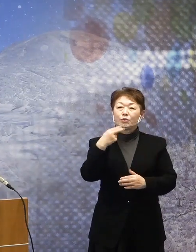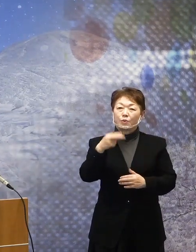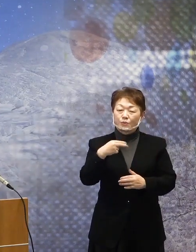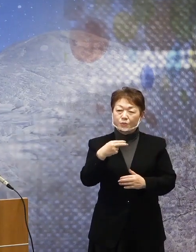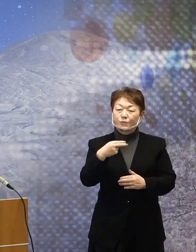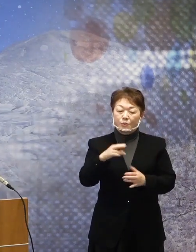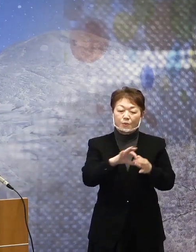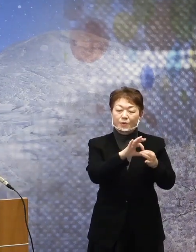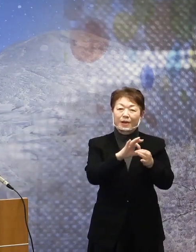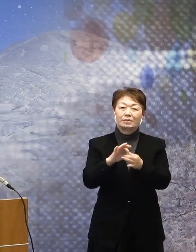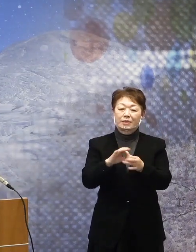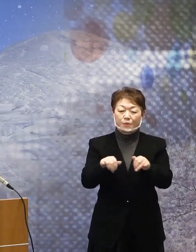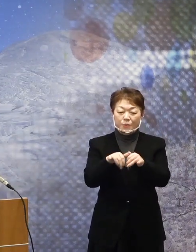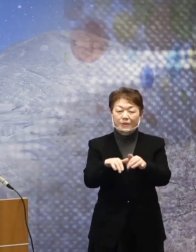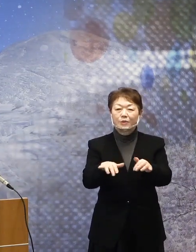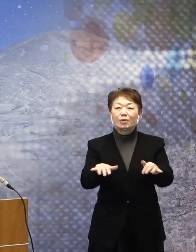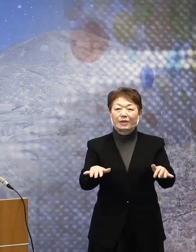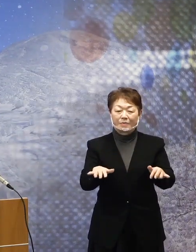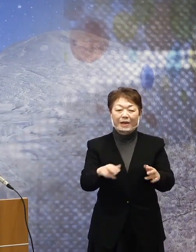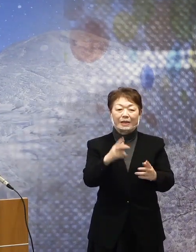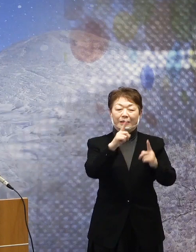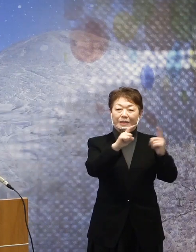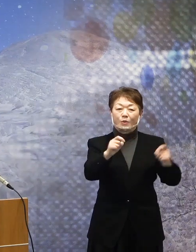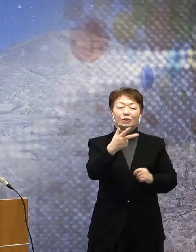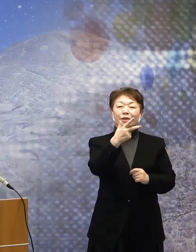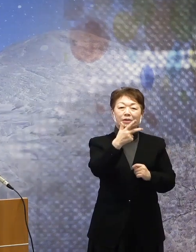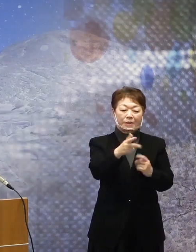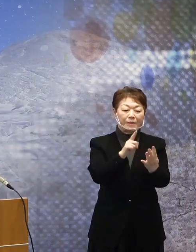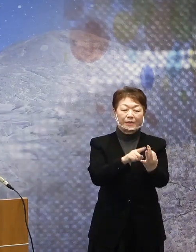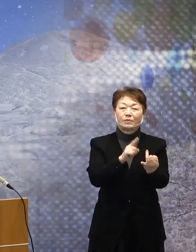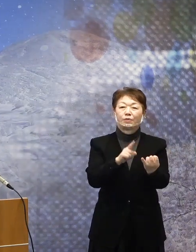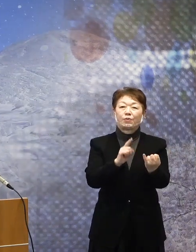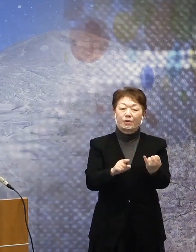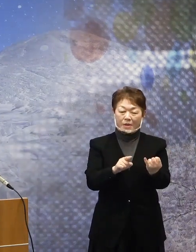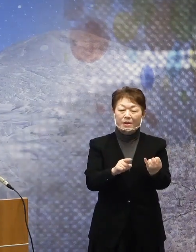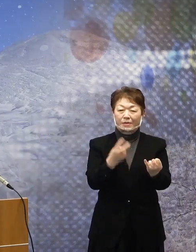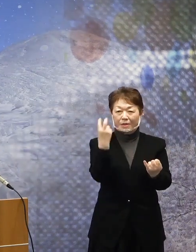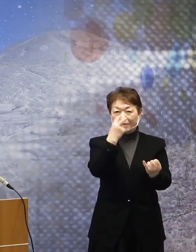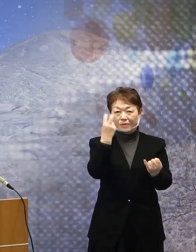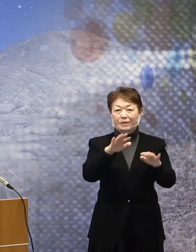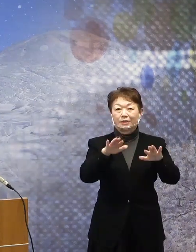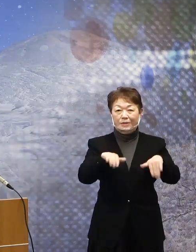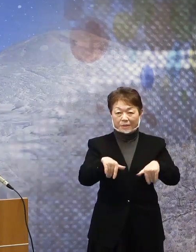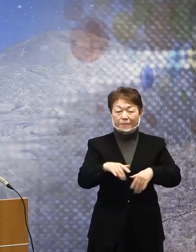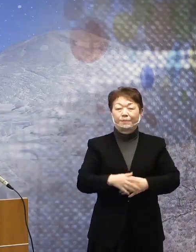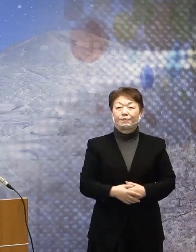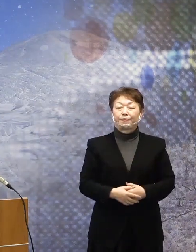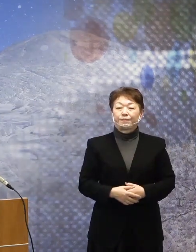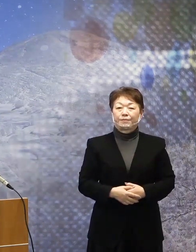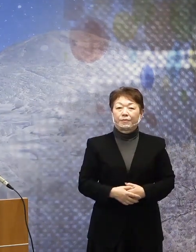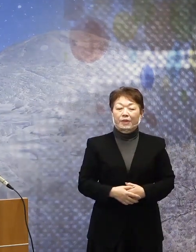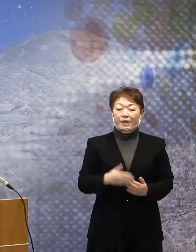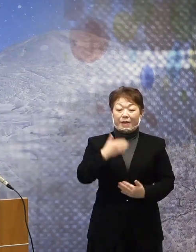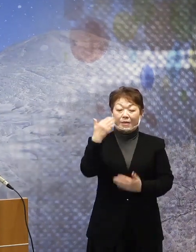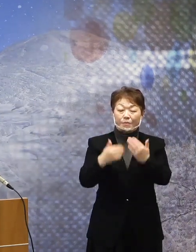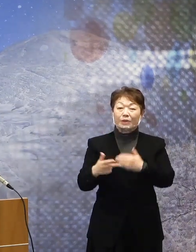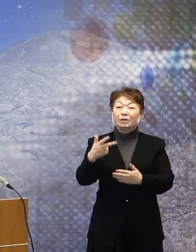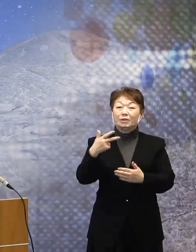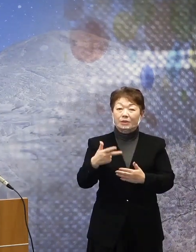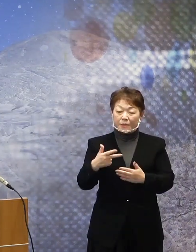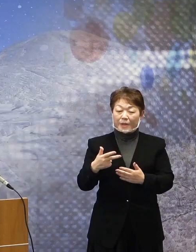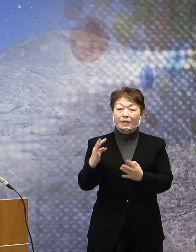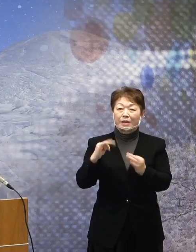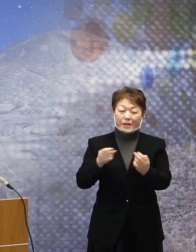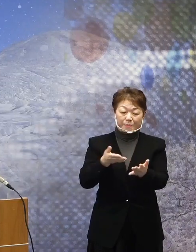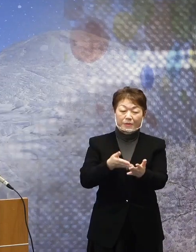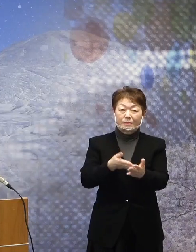とした感染の広がりを弘前市では複数確認されているということでした。一方で青森市についてはここでも何度か